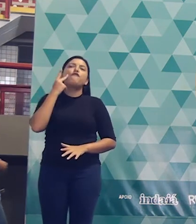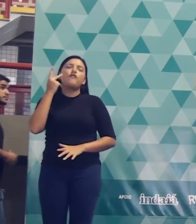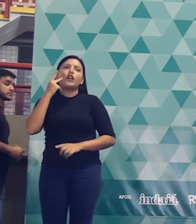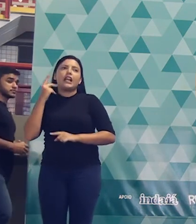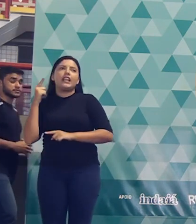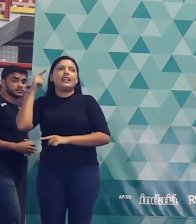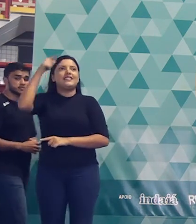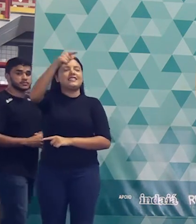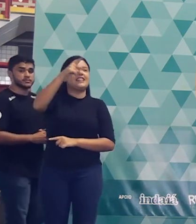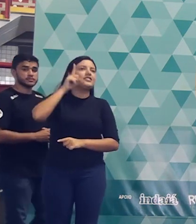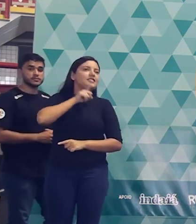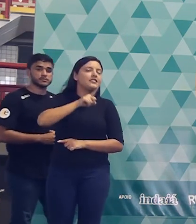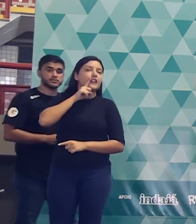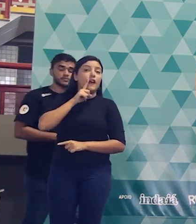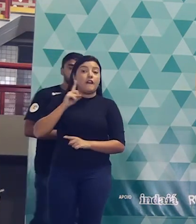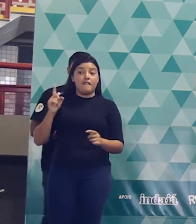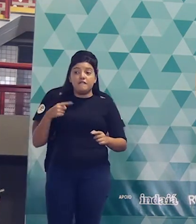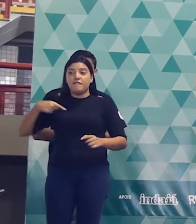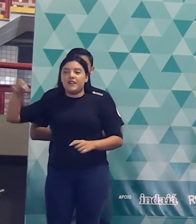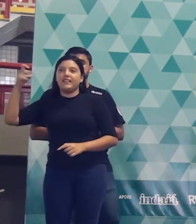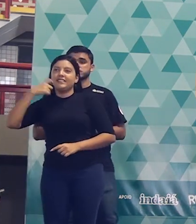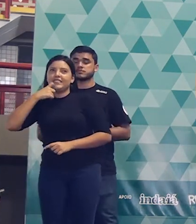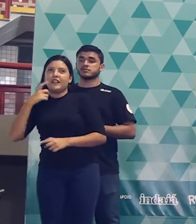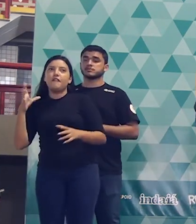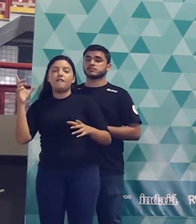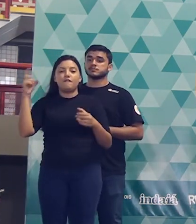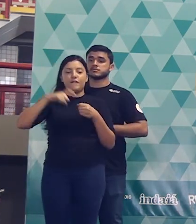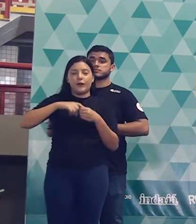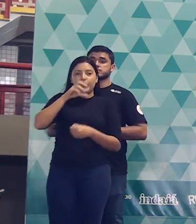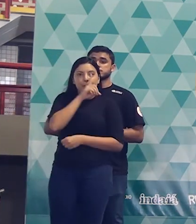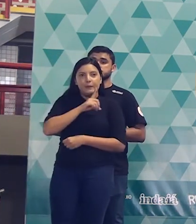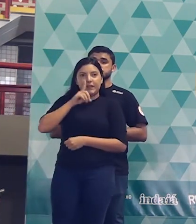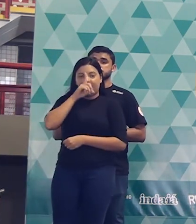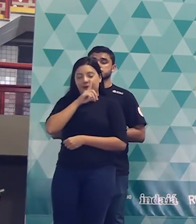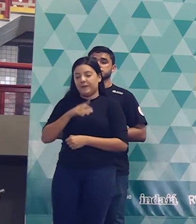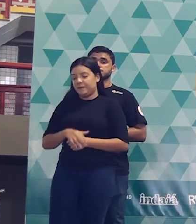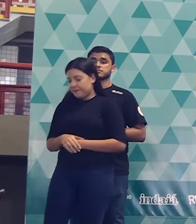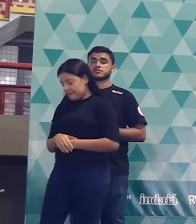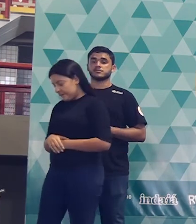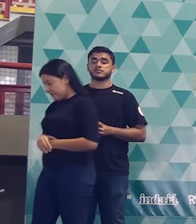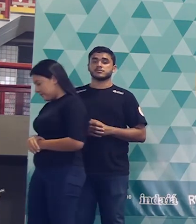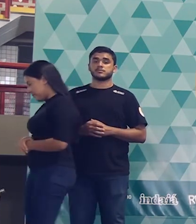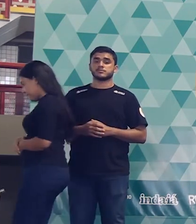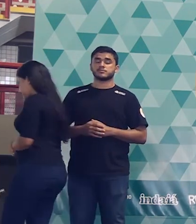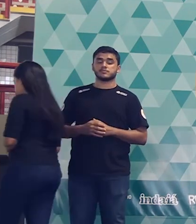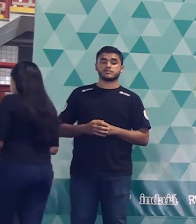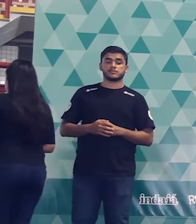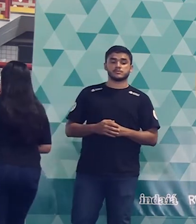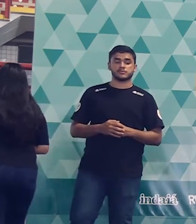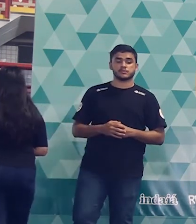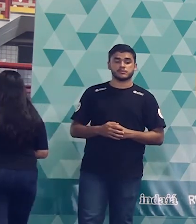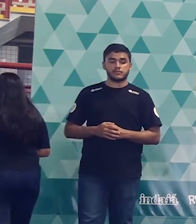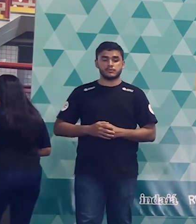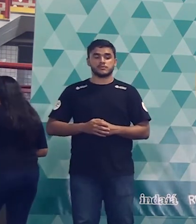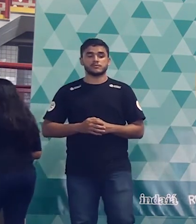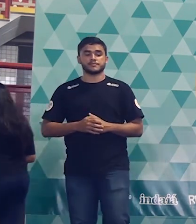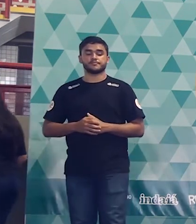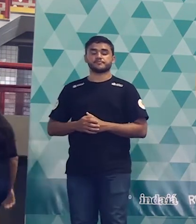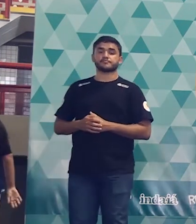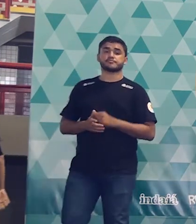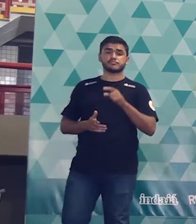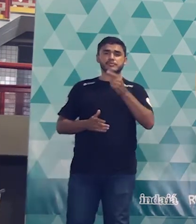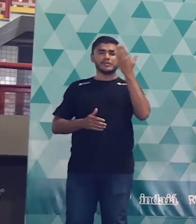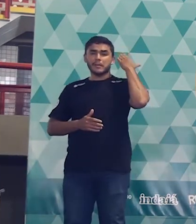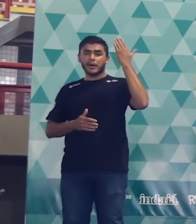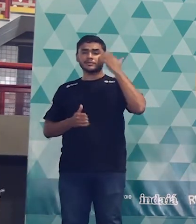né? Vai na sexta e volta domingo, certo? Naquela época, parecia tão longe, certo? Que ir para os Estados Unidos